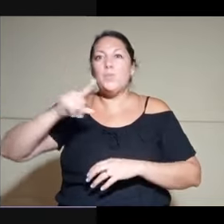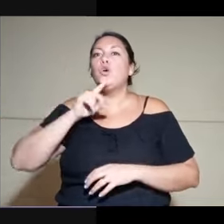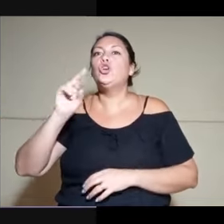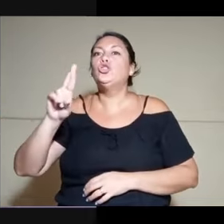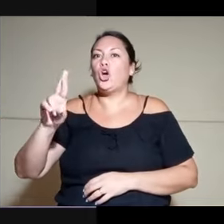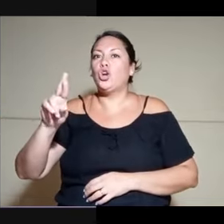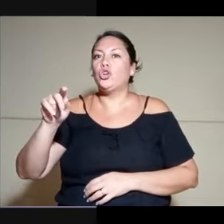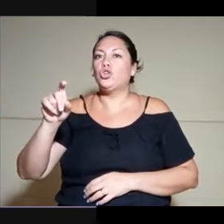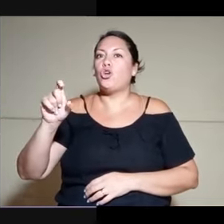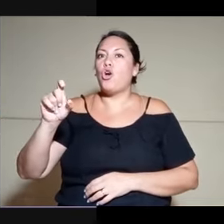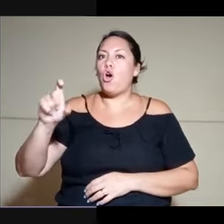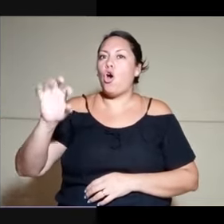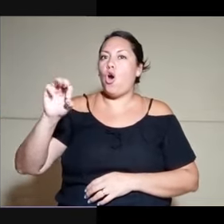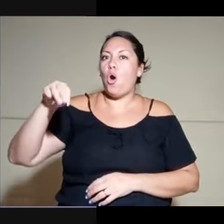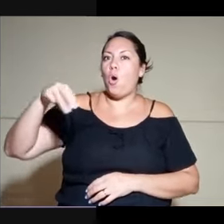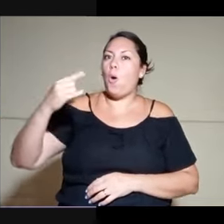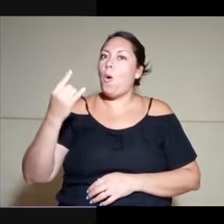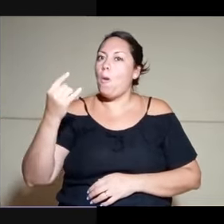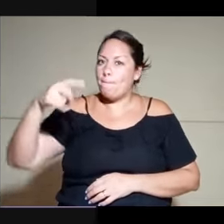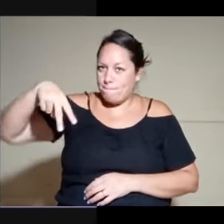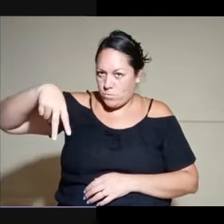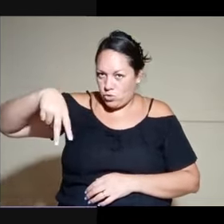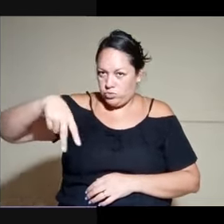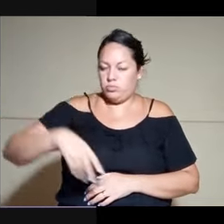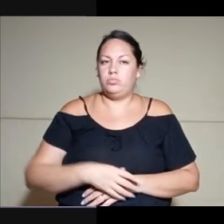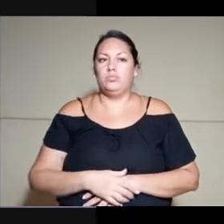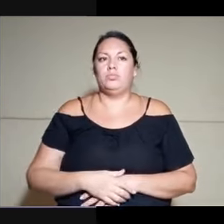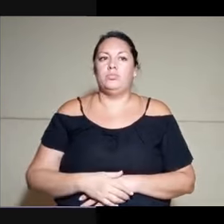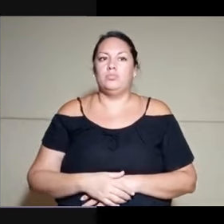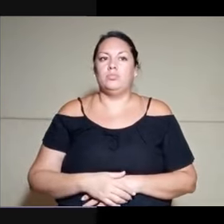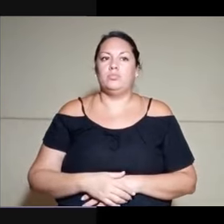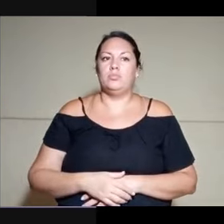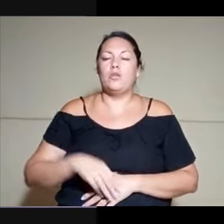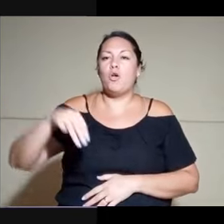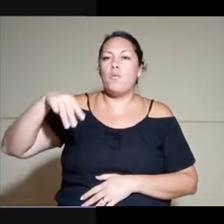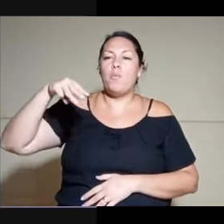Bien, el par craneal 3 se llama motor ocular común.